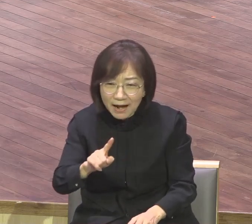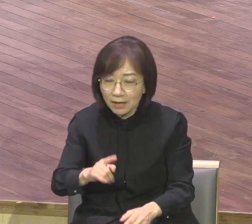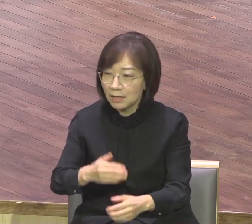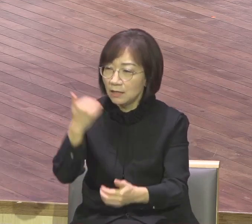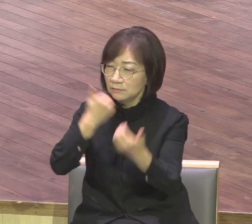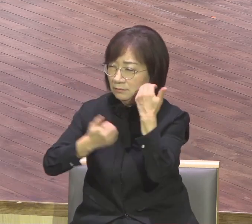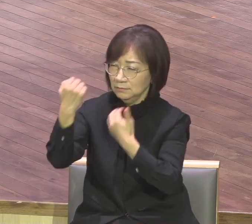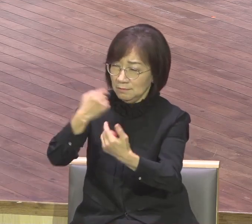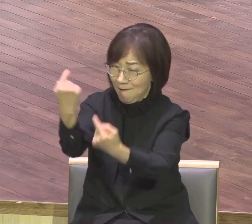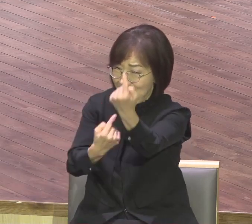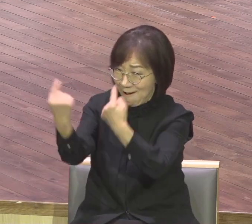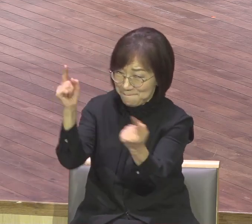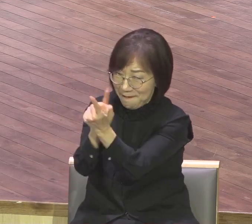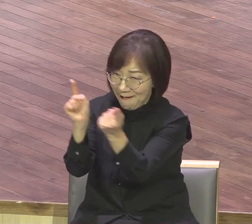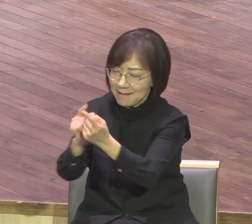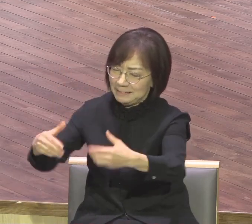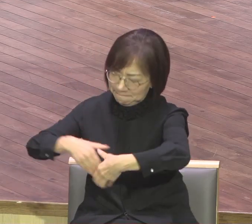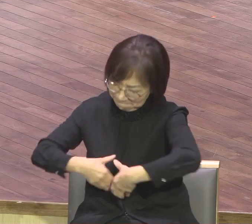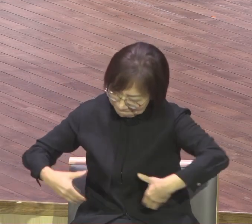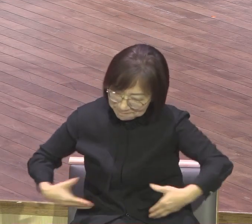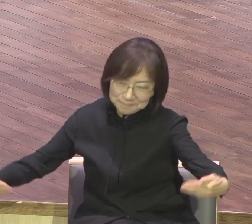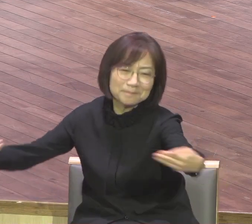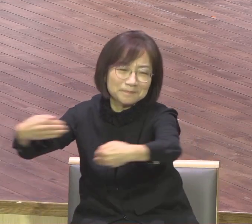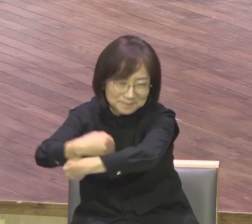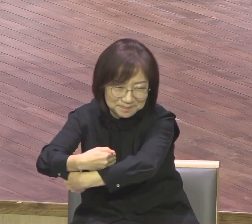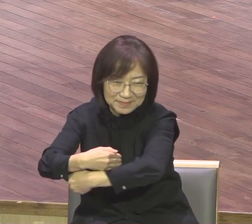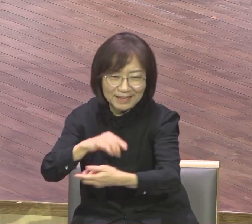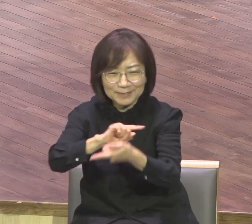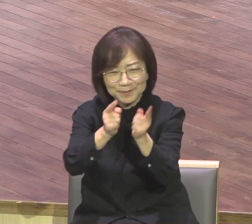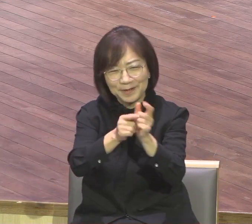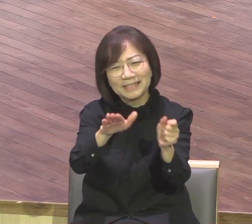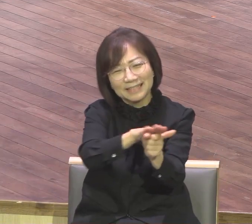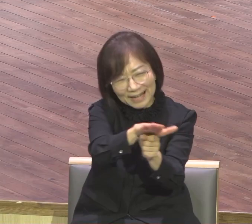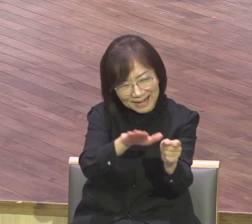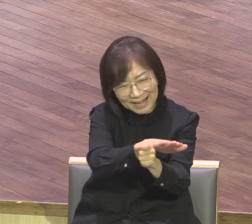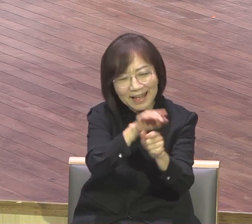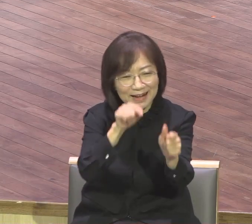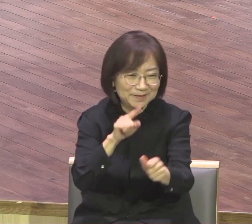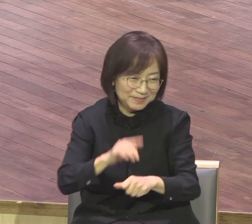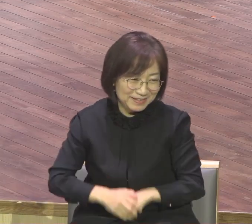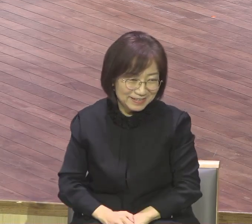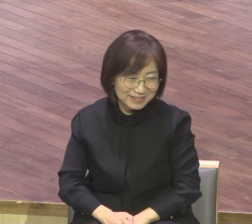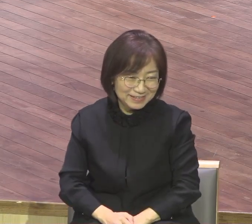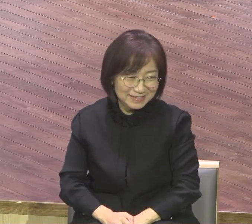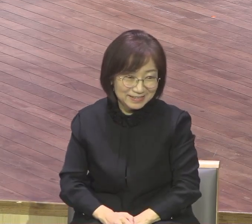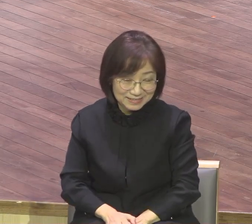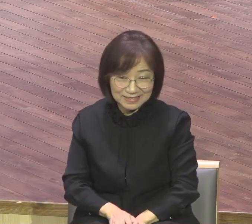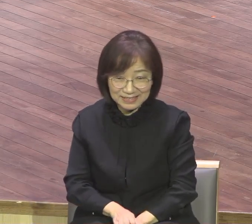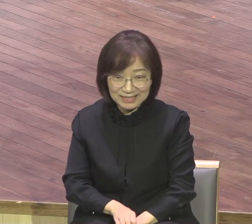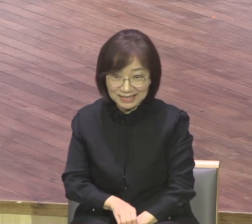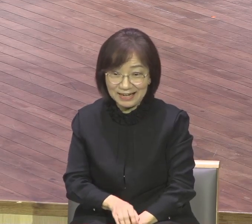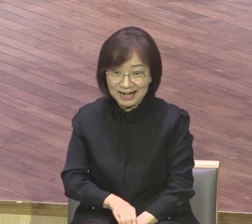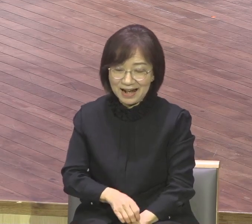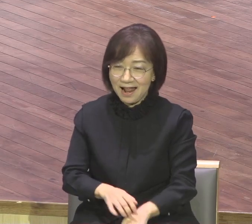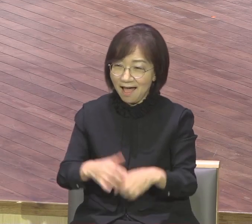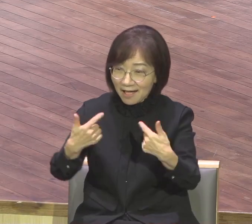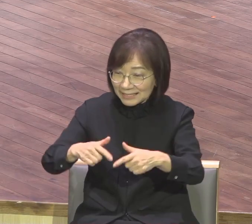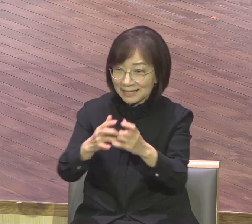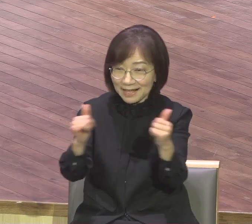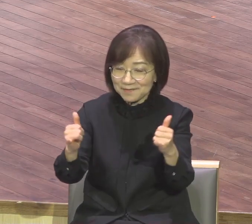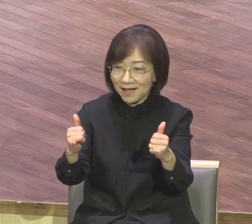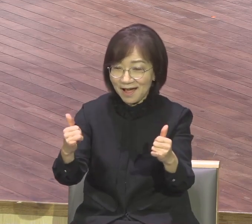Esta palabra quiere decir que abracen a cualquier persona. 사람을 사랑하라 이 말이에요. Amen. Aman a todas las personas. 그럼 여러분 주위에 사람이 떠나지